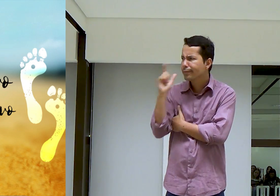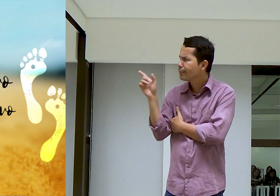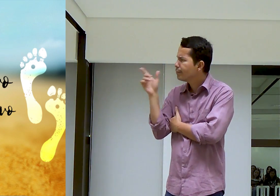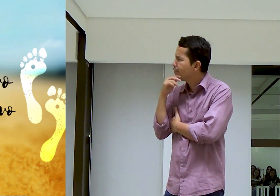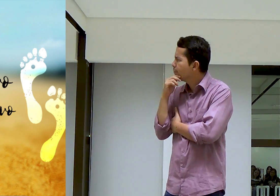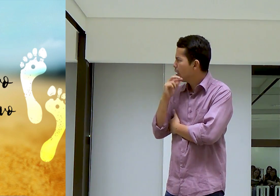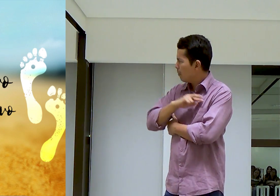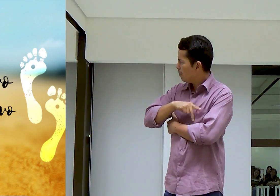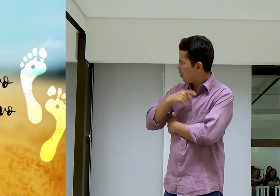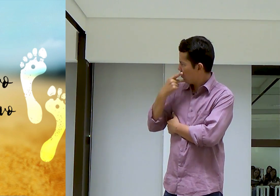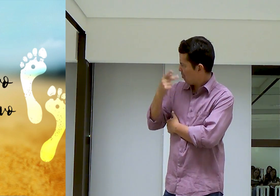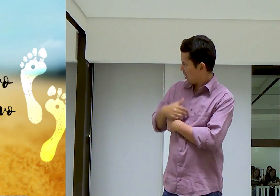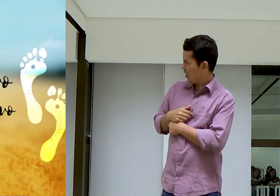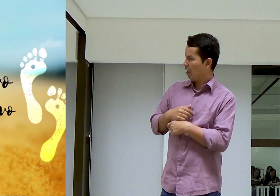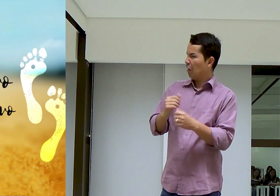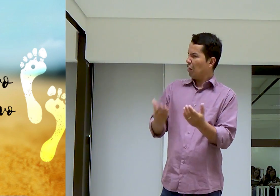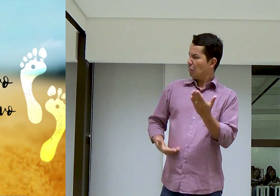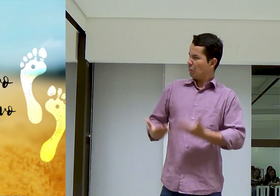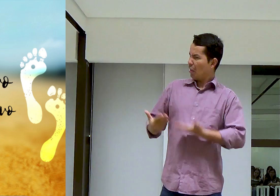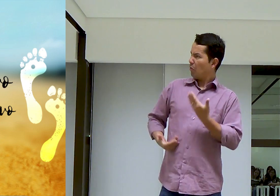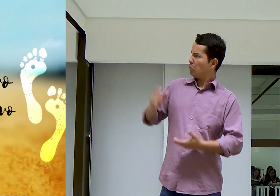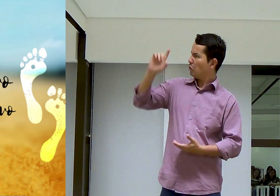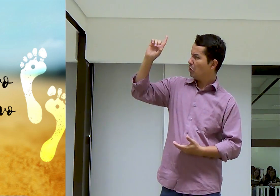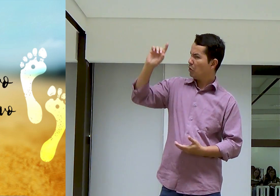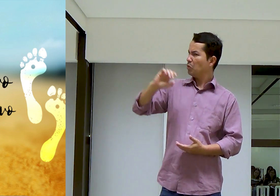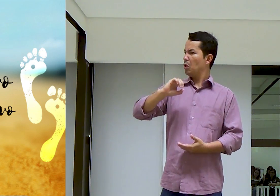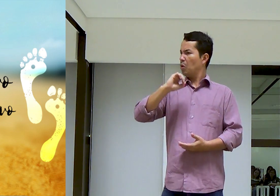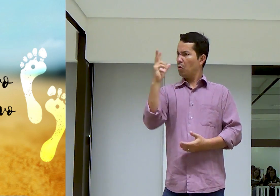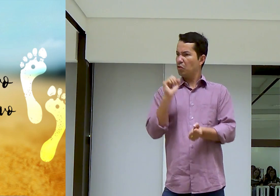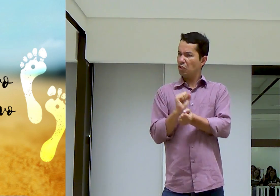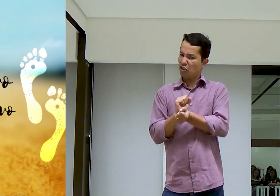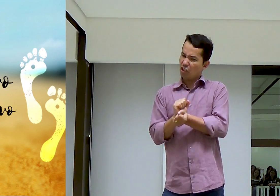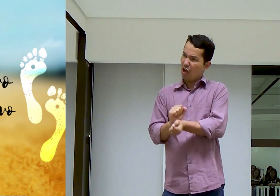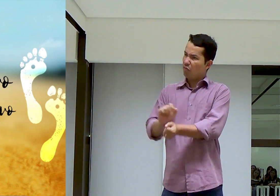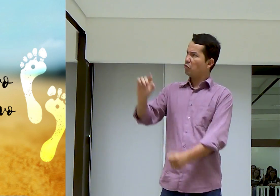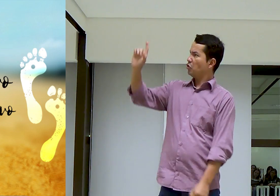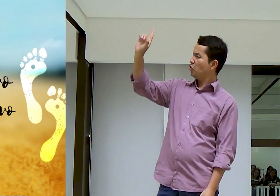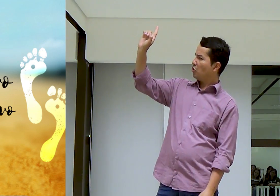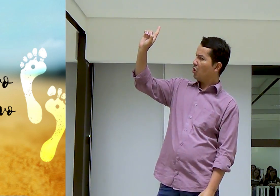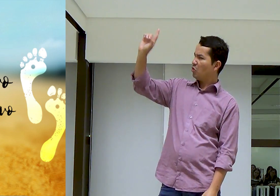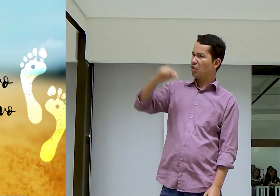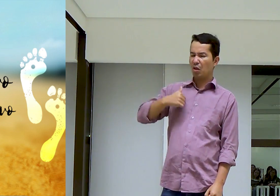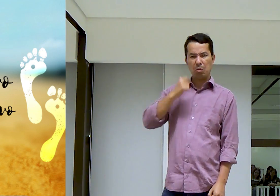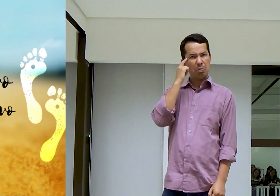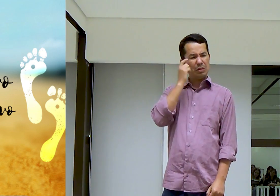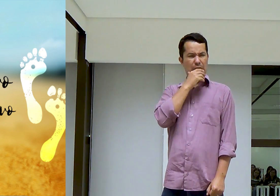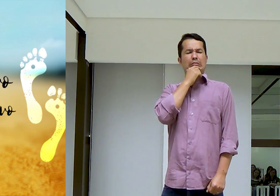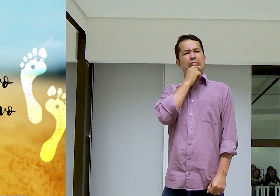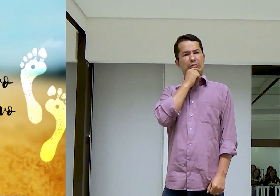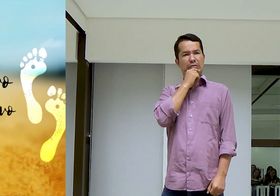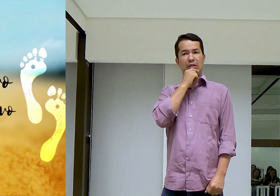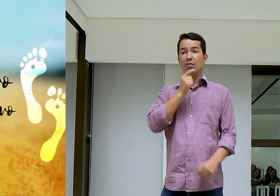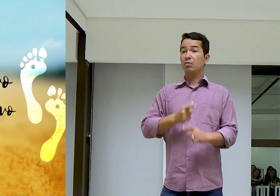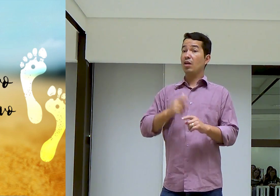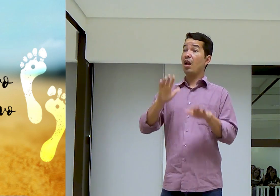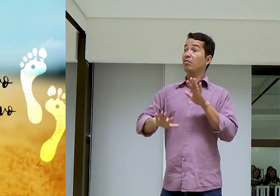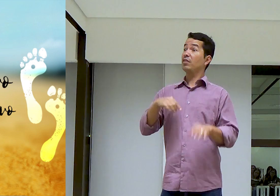para escravo. Eu fico pensando, Paulo servo ou Paulo escravo de Deus? E